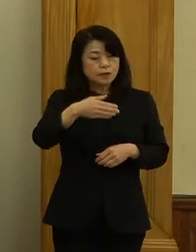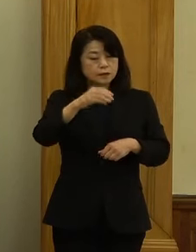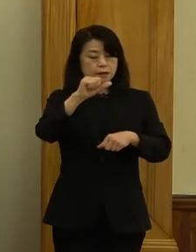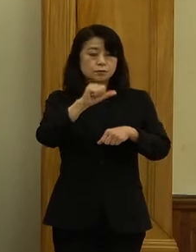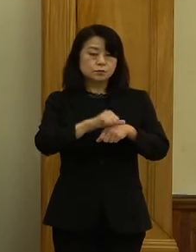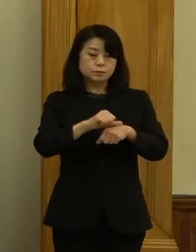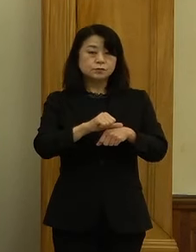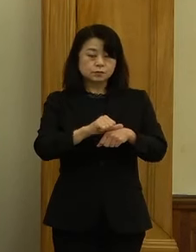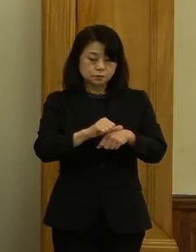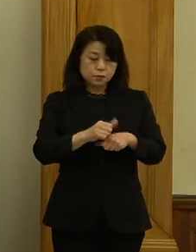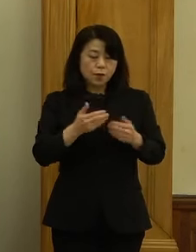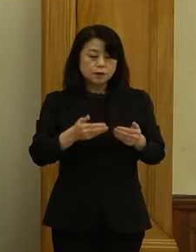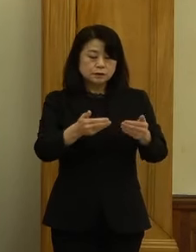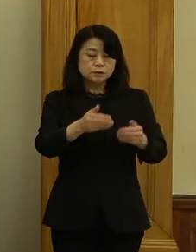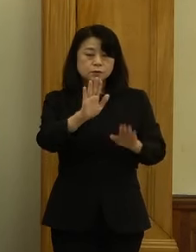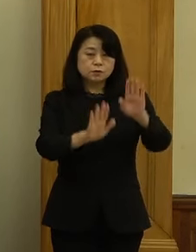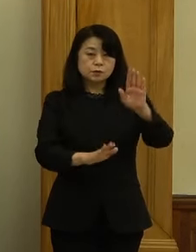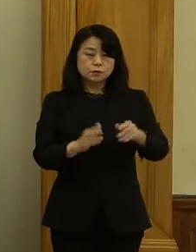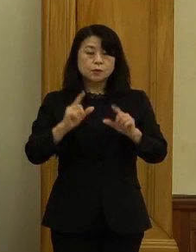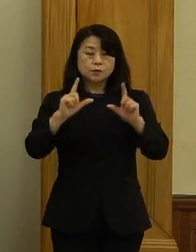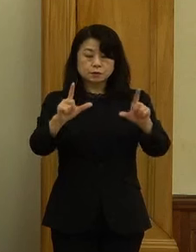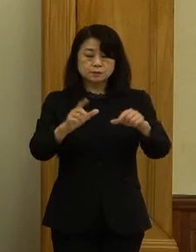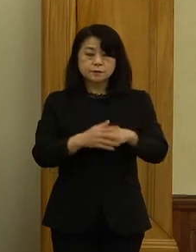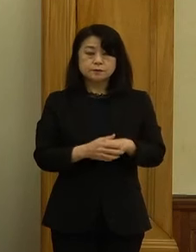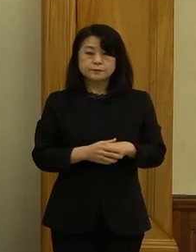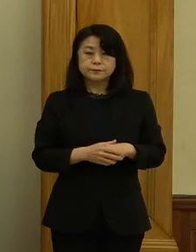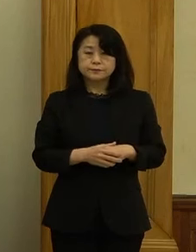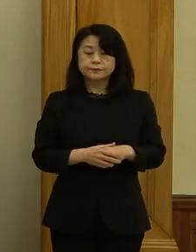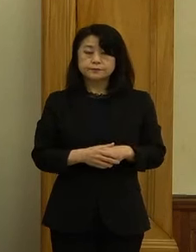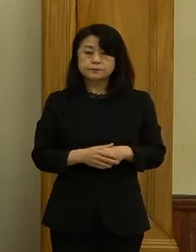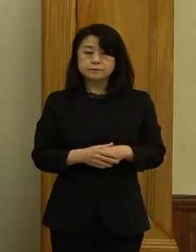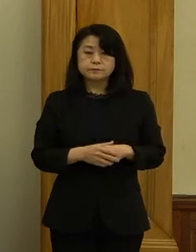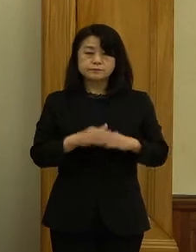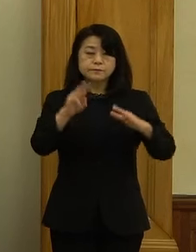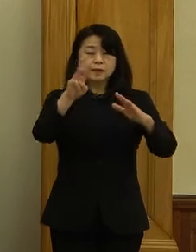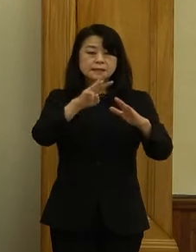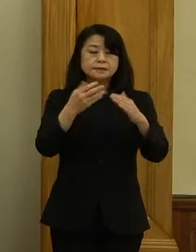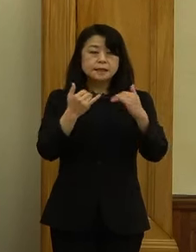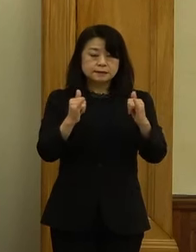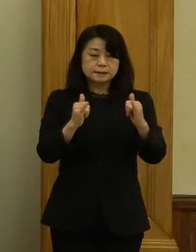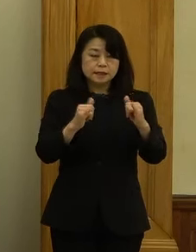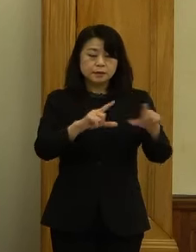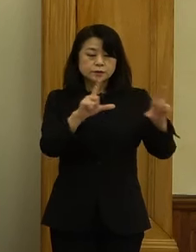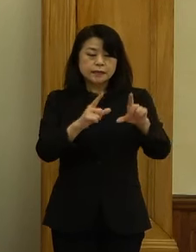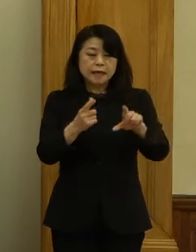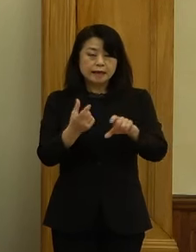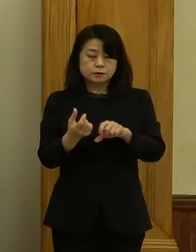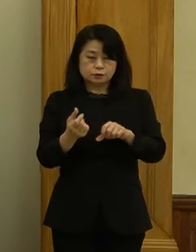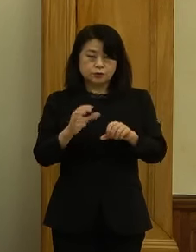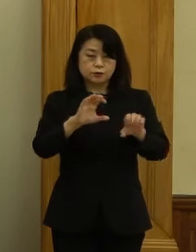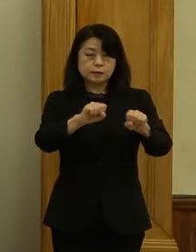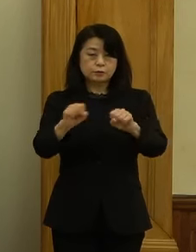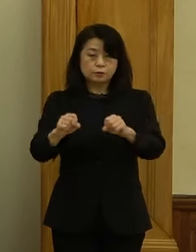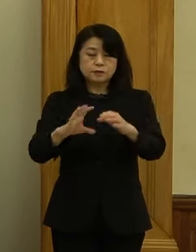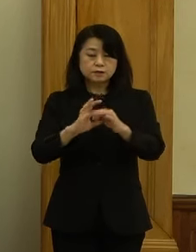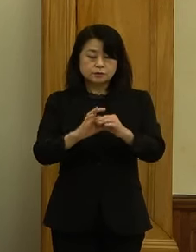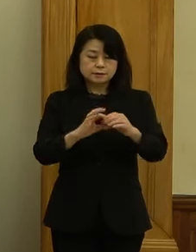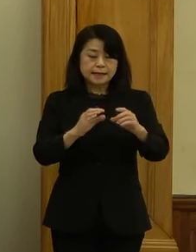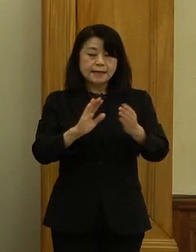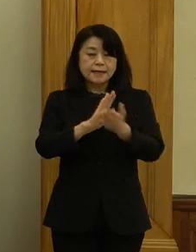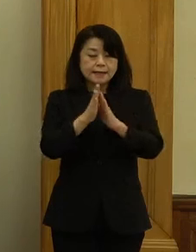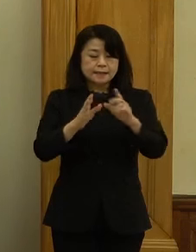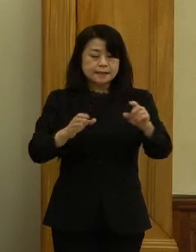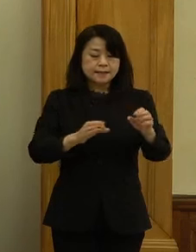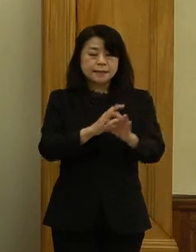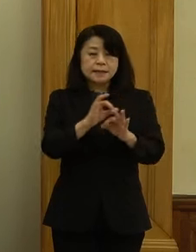主な進捗状況を報告しますまず被災者の生活確保について県営住宅への